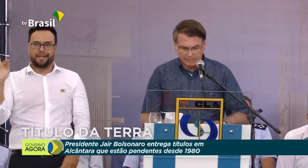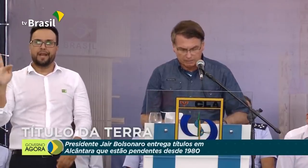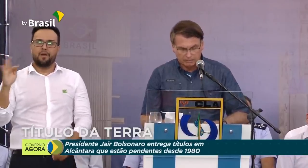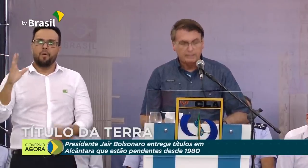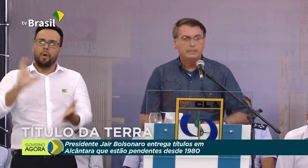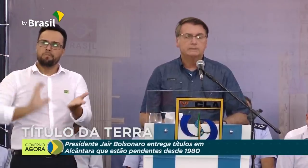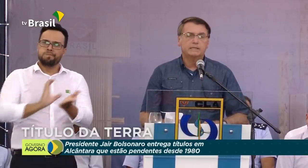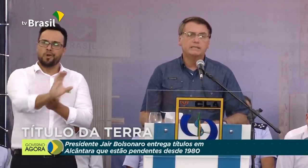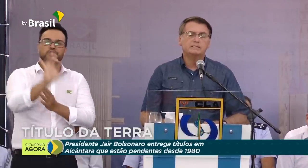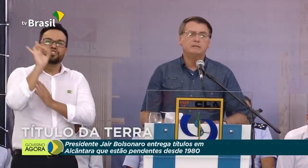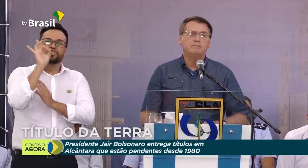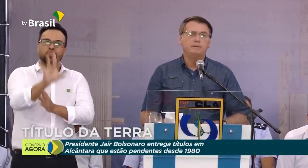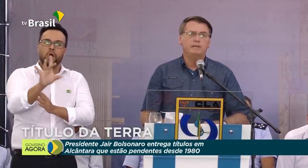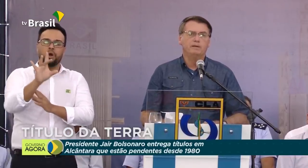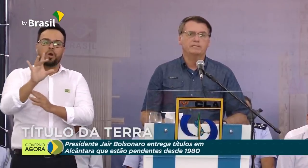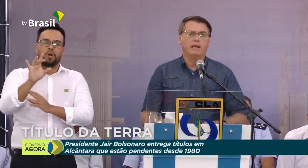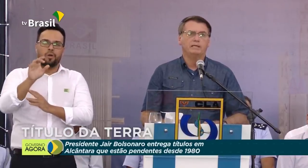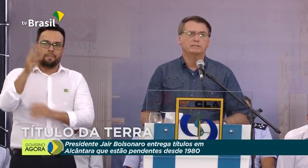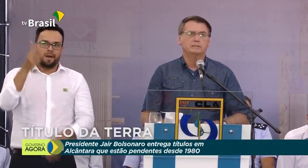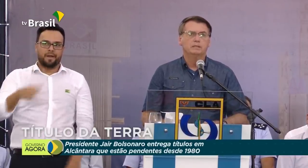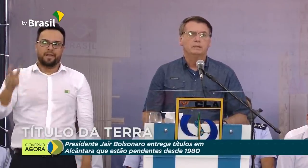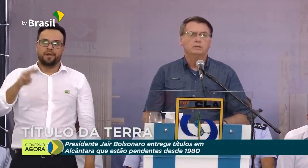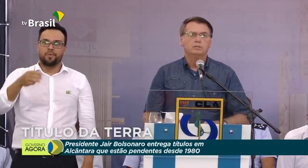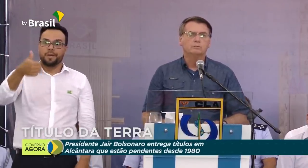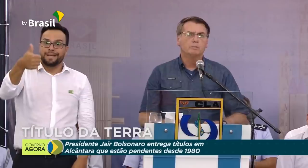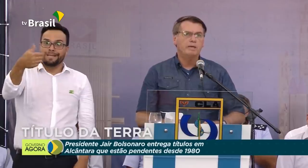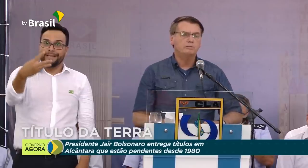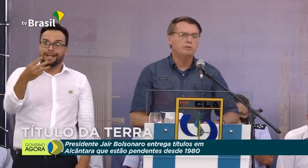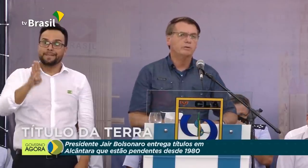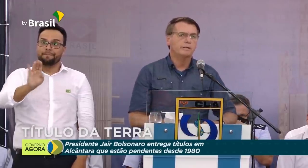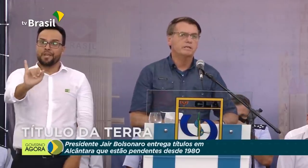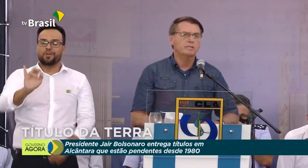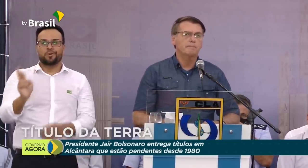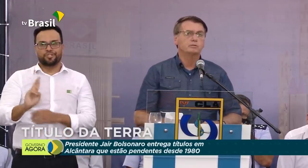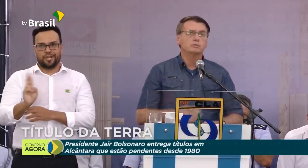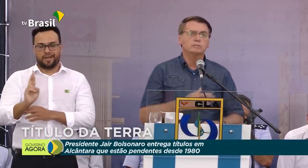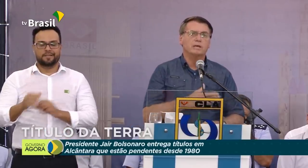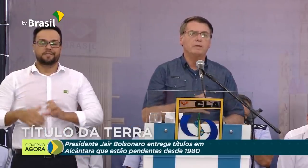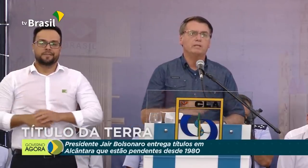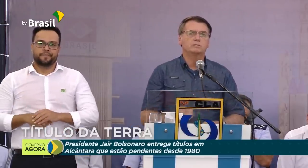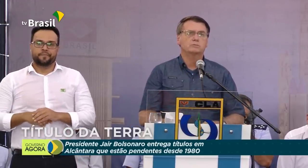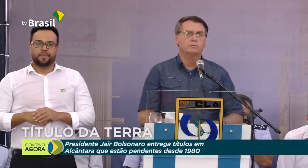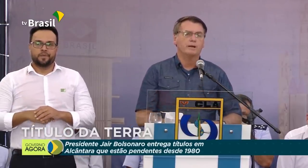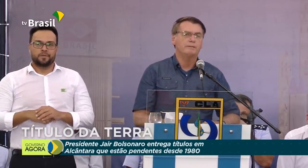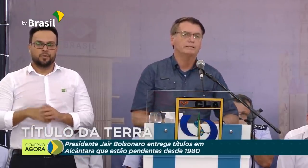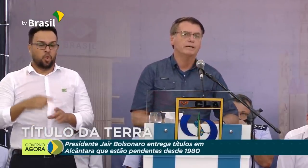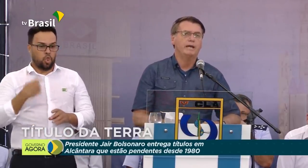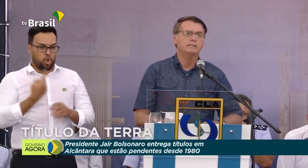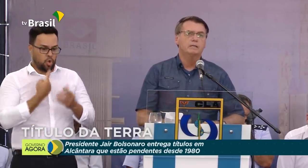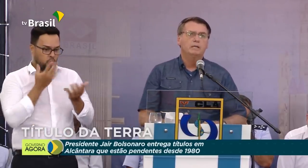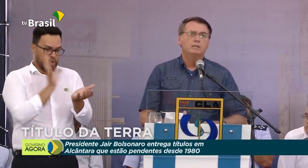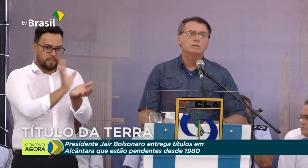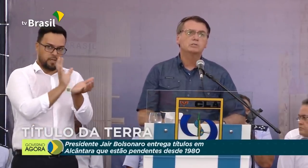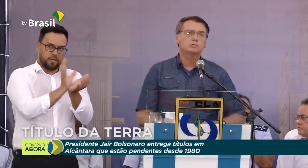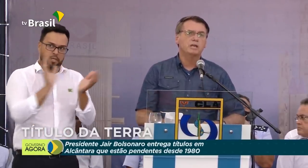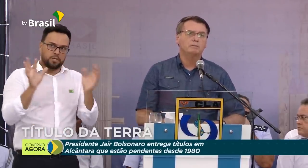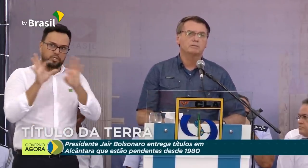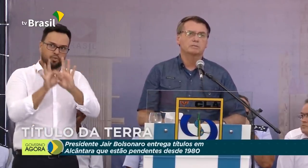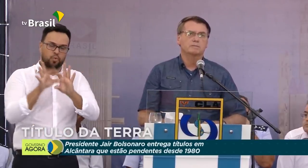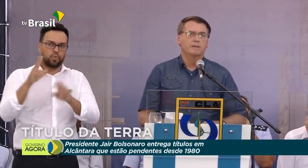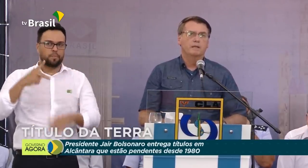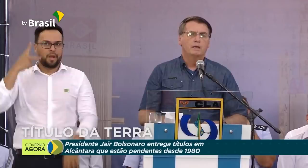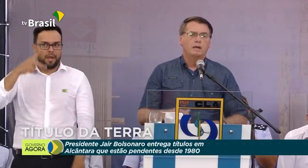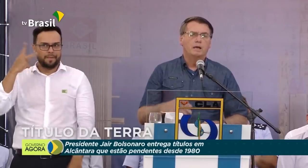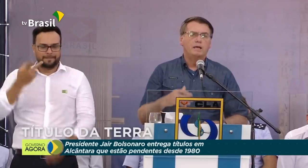o Maranhão, 13 bilhões de reais. No momento, a nossa equipe, juntamente com parlamentares,